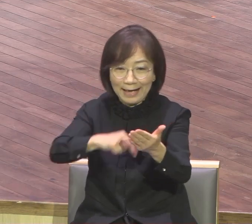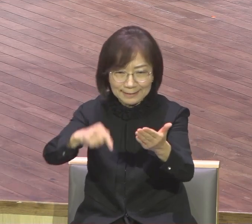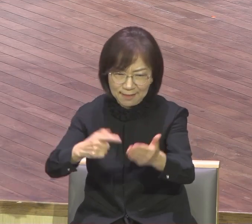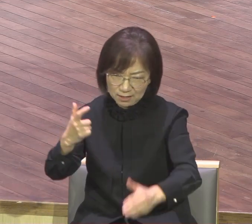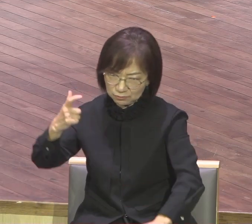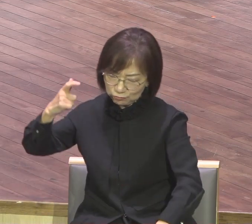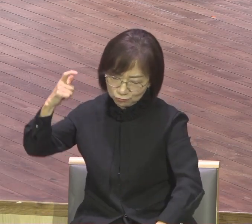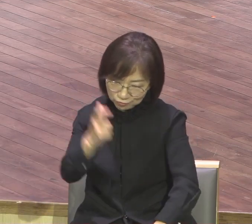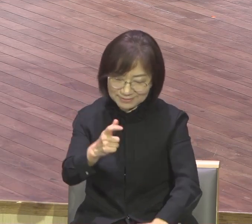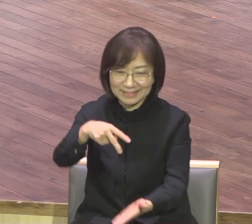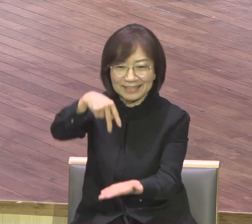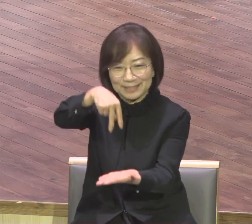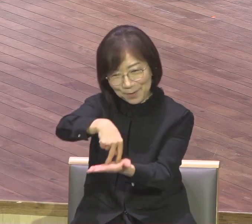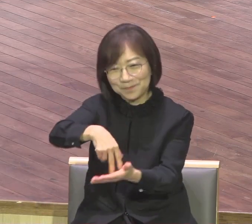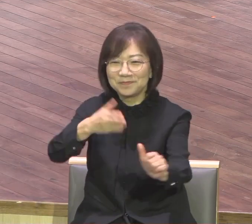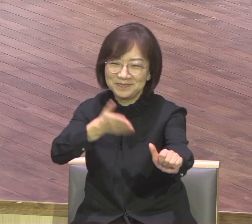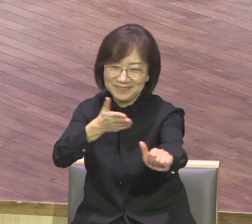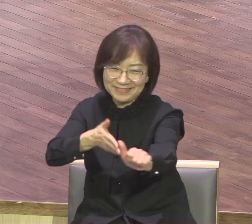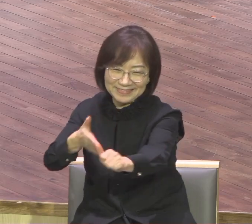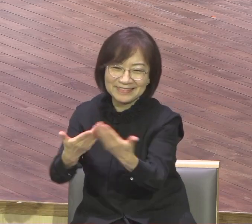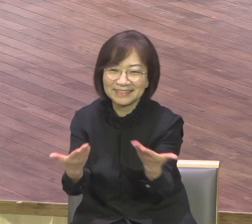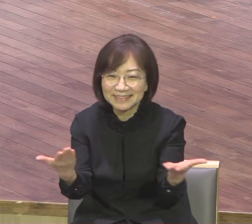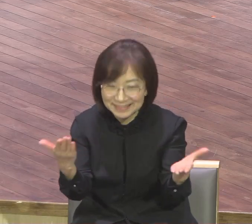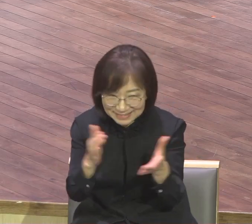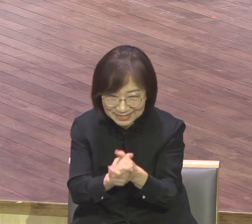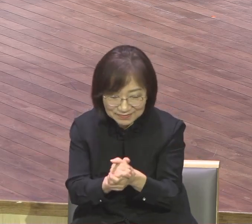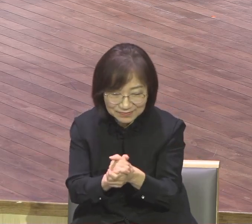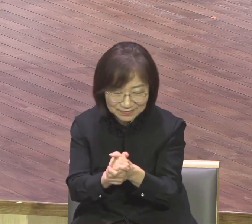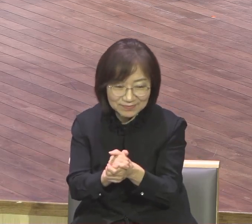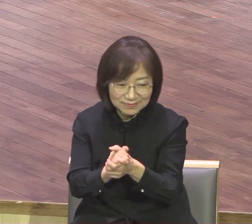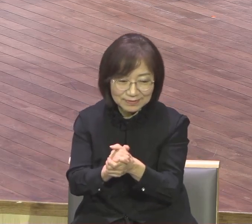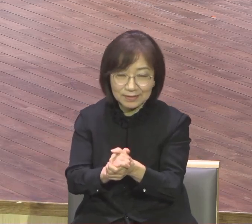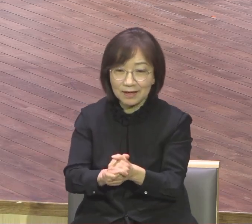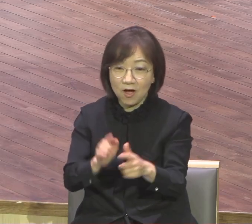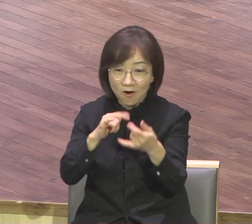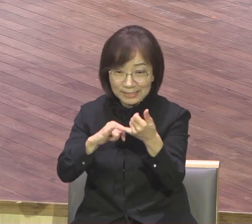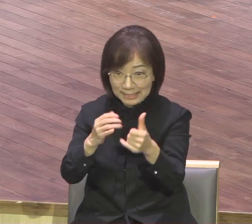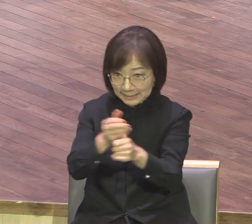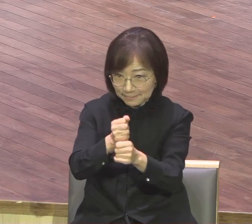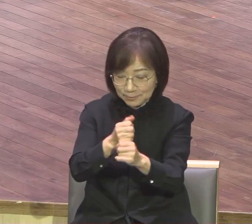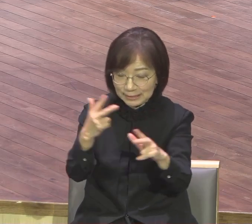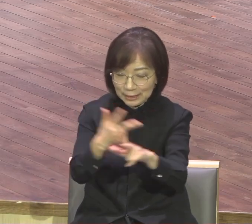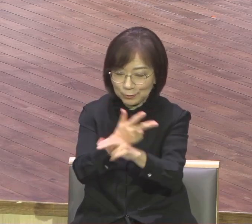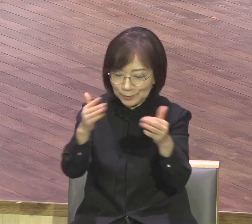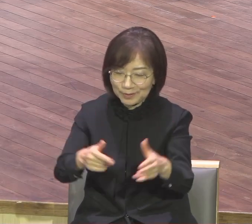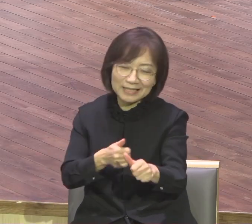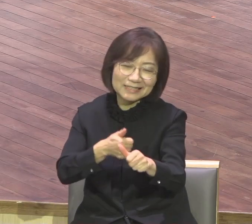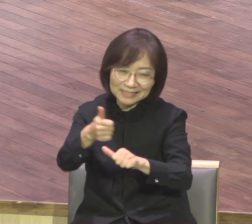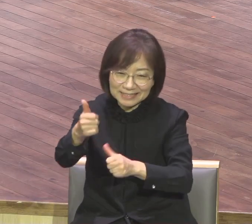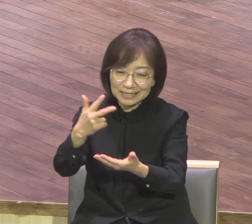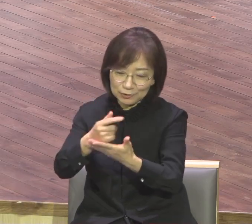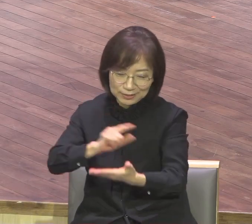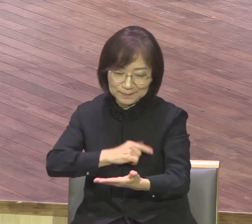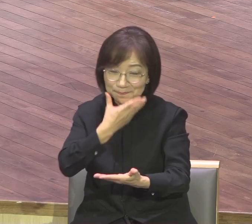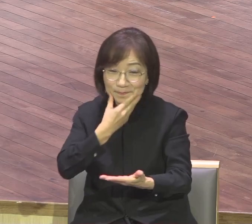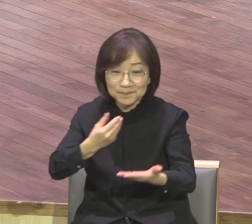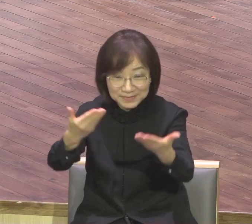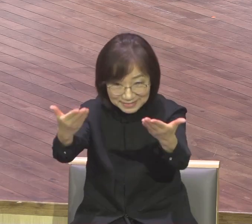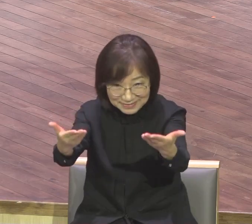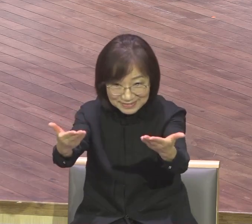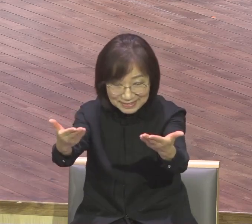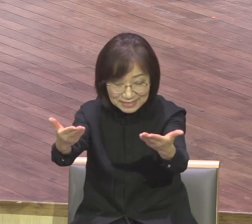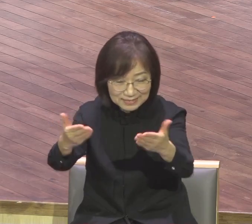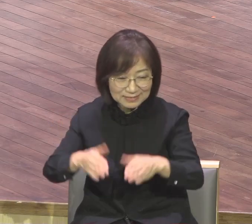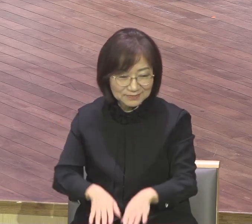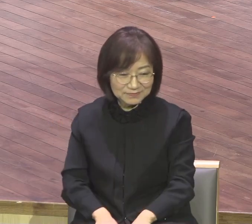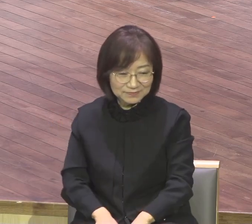서자. Establezcamos firmemente. Amén. 이 언약 잡고 이번 한 주간 또 승리하시기를 주님으로 축복합니다. Afirmando este pacto tengan la